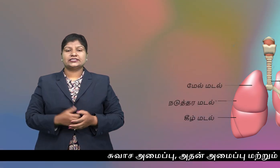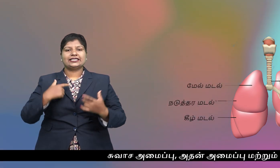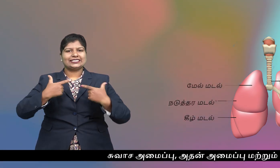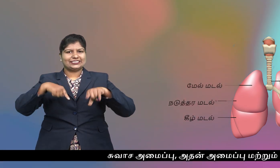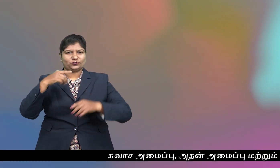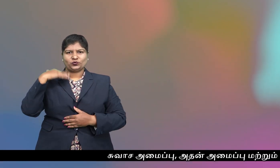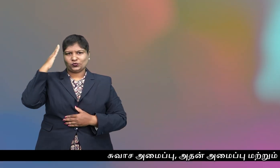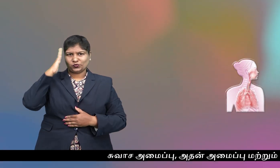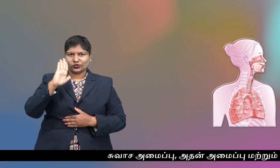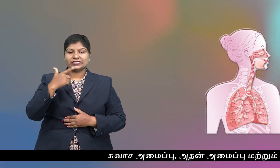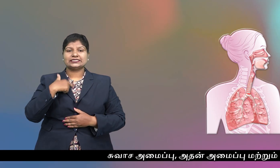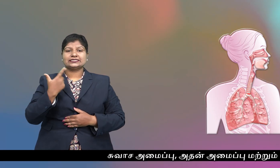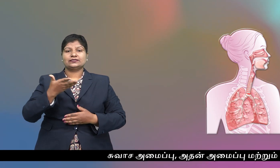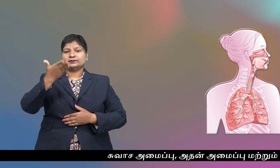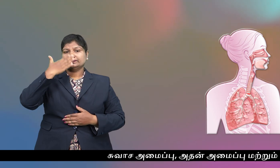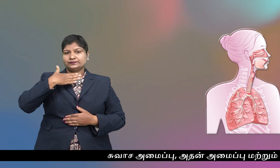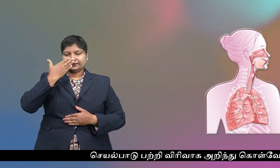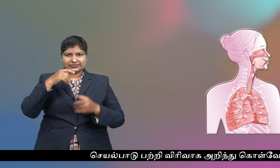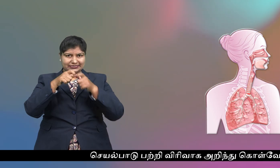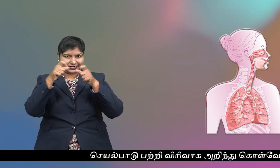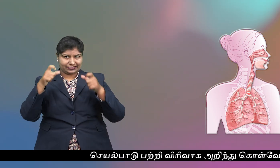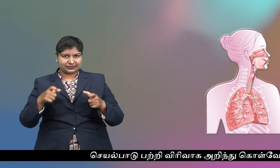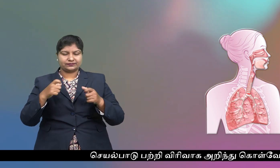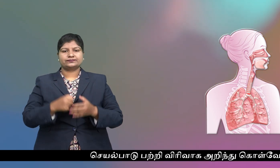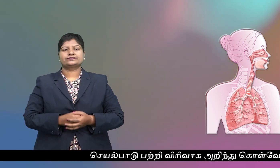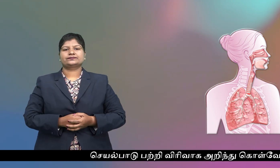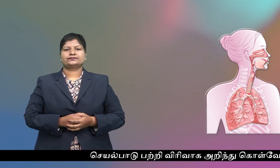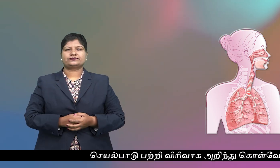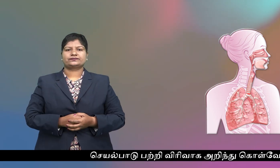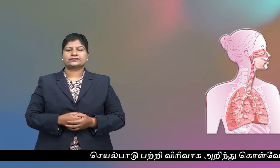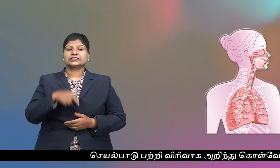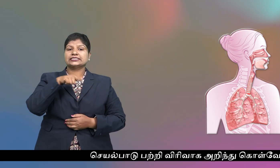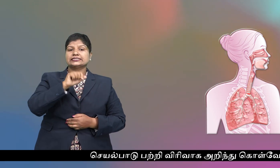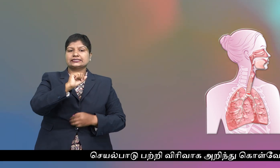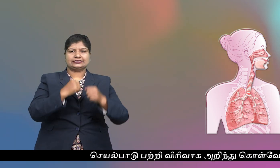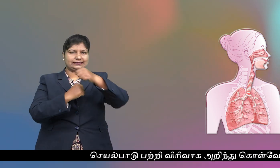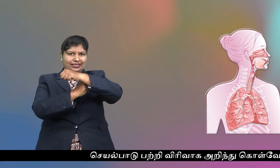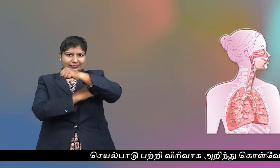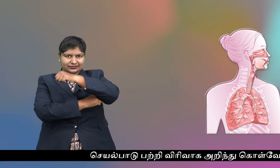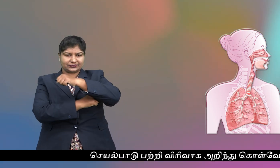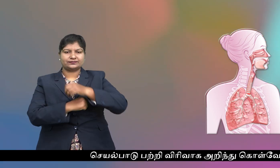சுவாச அமைப்பு, அதன் அமைப்பு மற்றும் செயல்பாடு பற்றி விரிவாக அறிந்து கொள்வோம்.